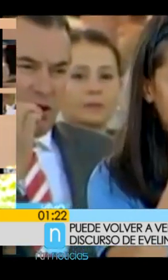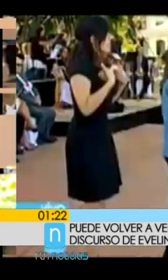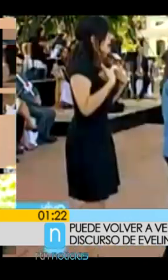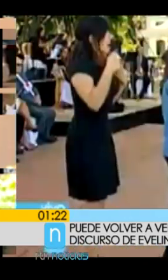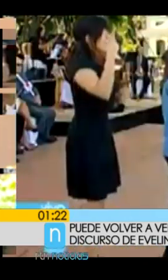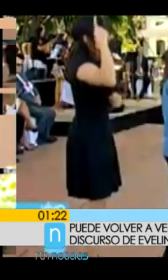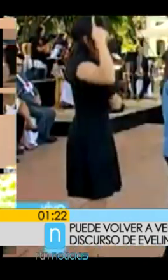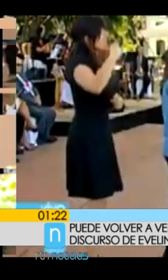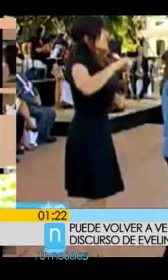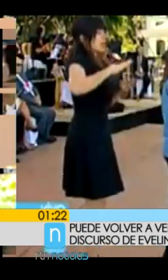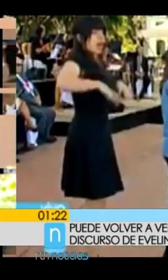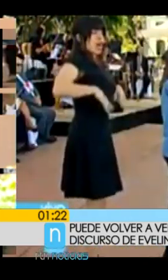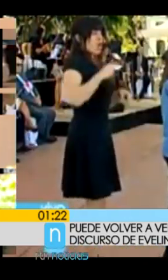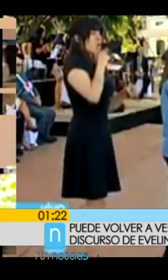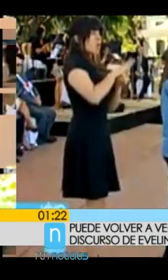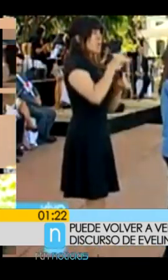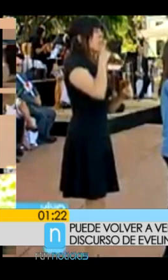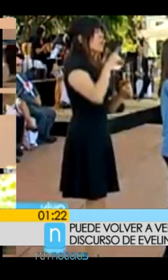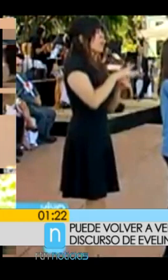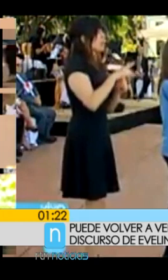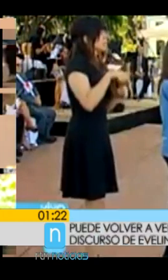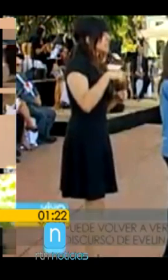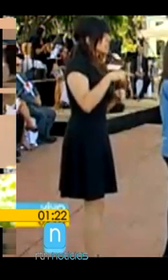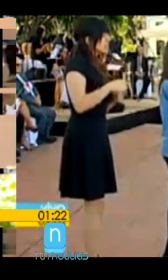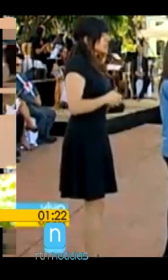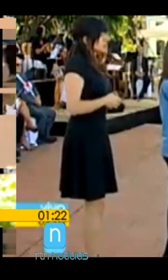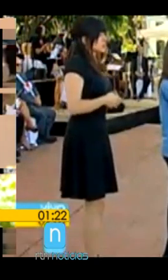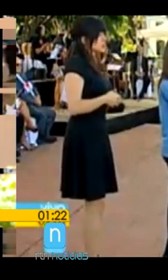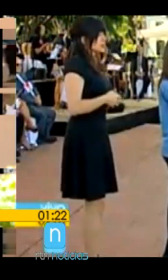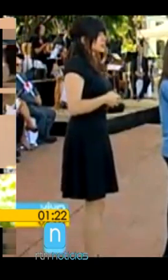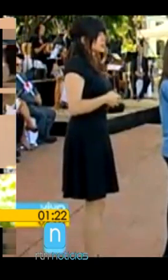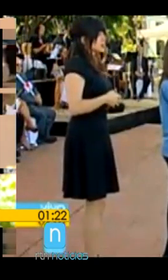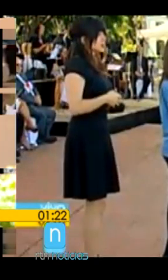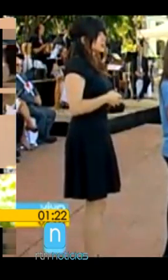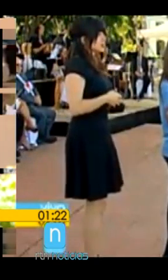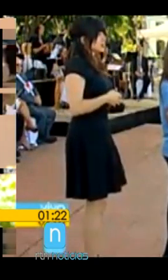www.sinar.gov.cr y también puede acceder a nuestro Facebook. Búsquelo como Noticias.